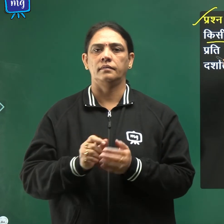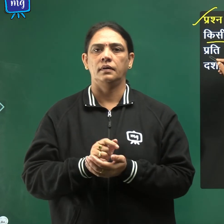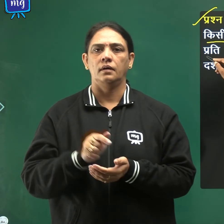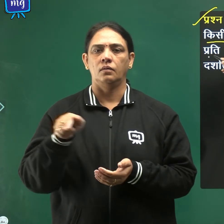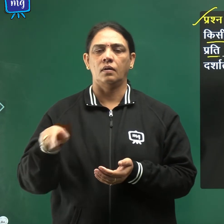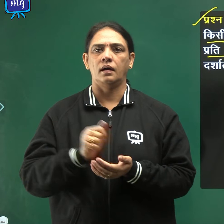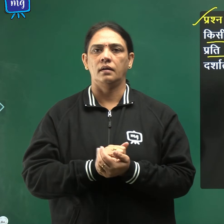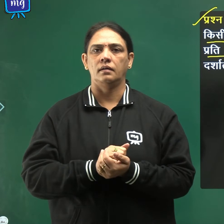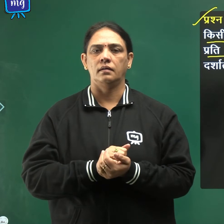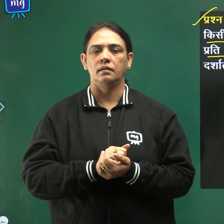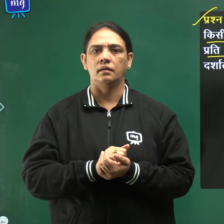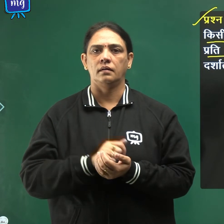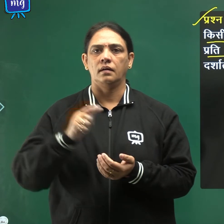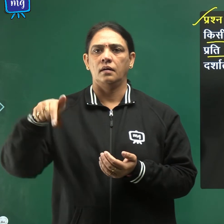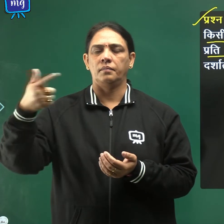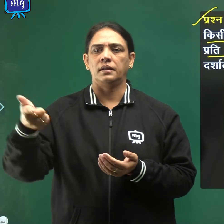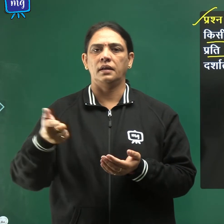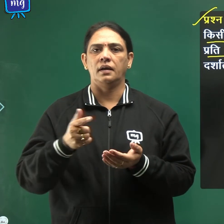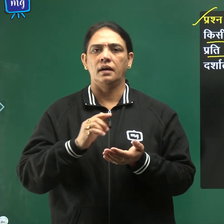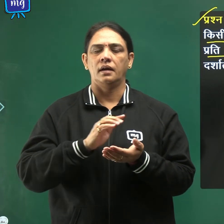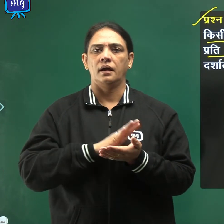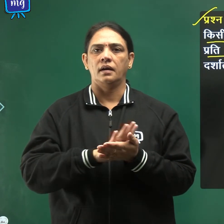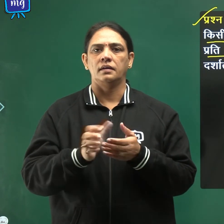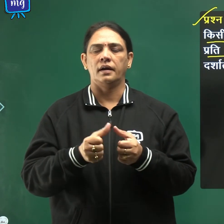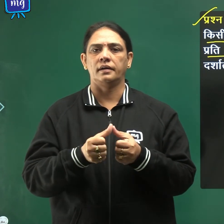हुआ प्रति हेक्टर